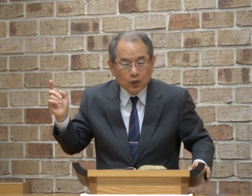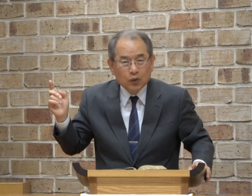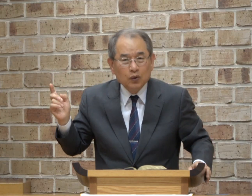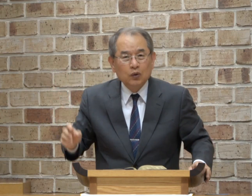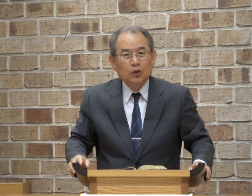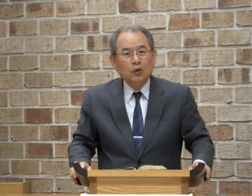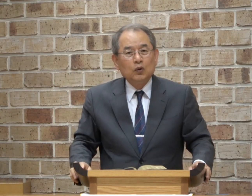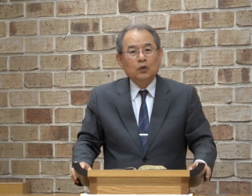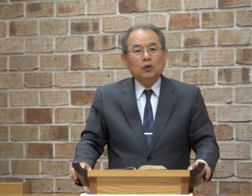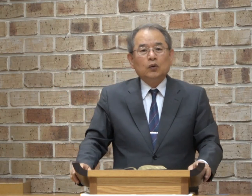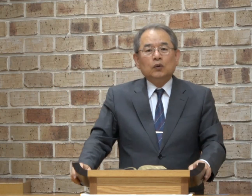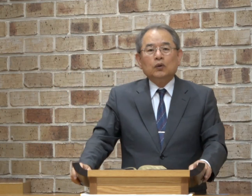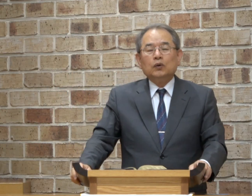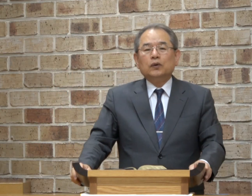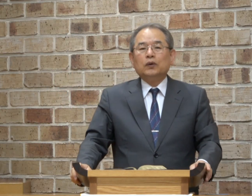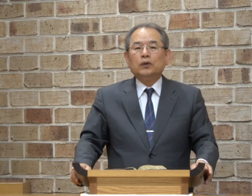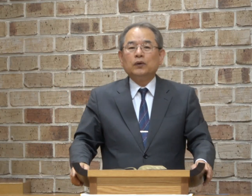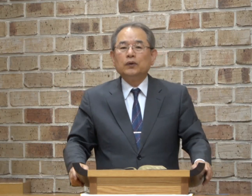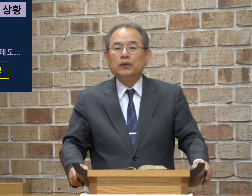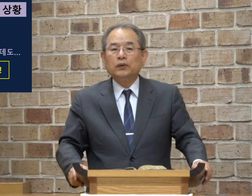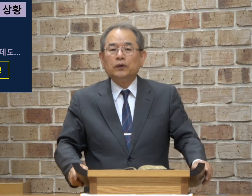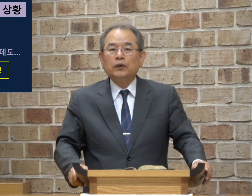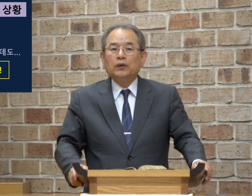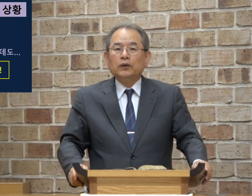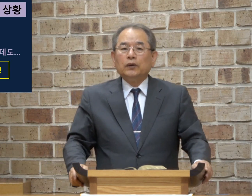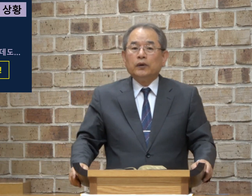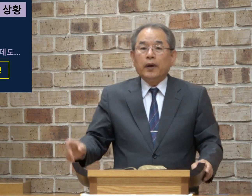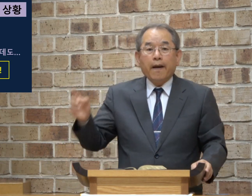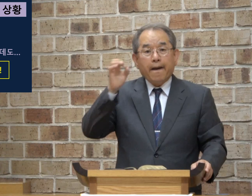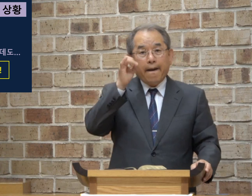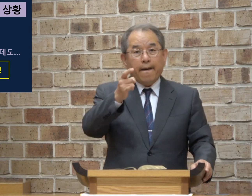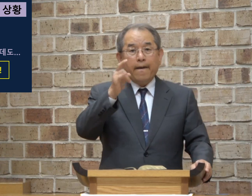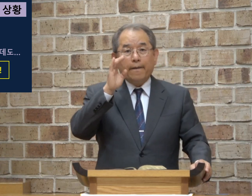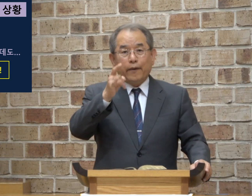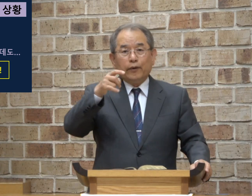그리고 후에 성령을 임하시는 것에 대한 이야기가 성경에 나옵니다.